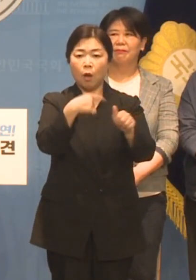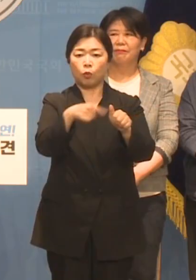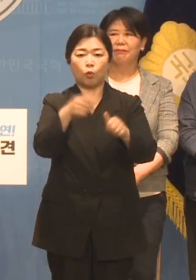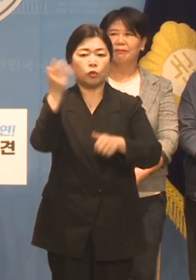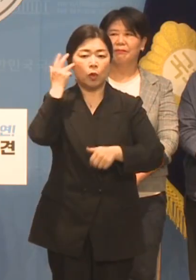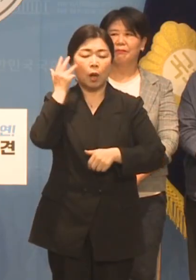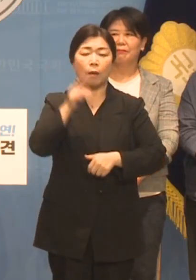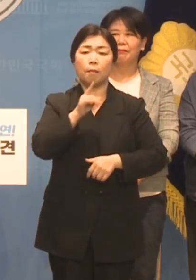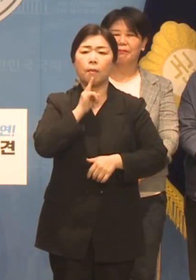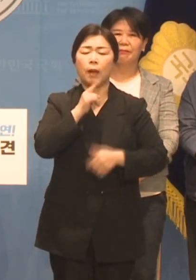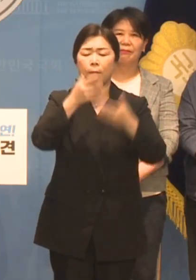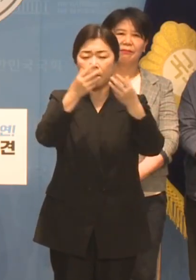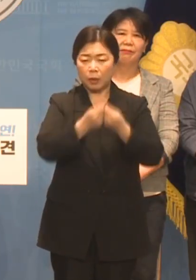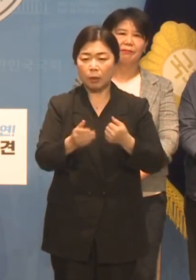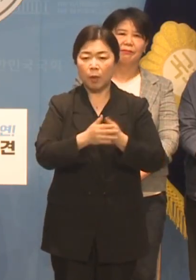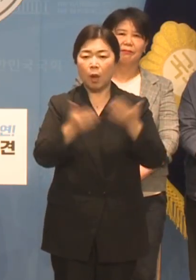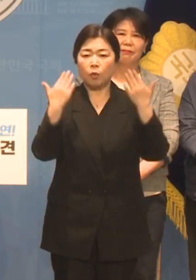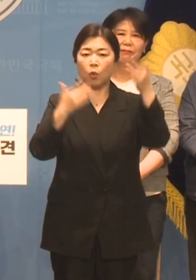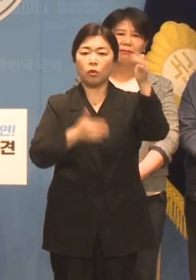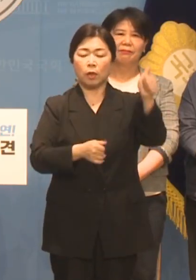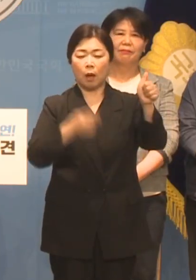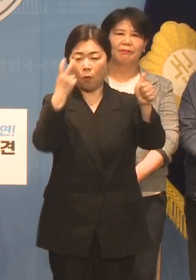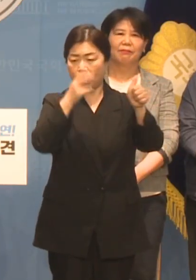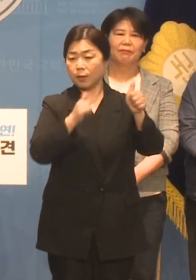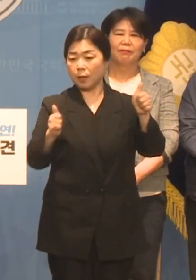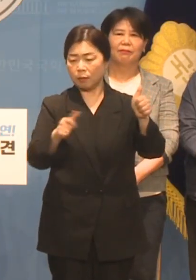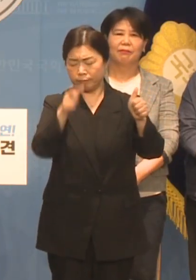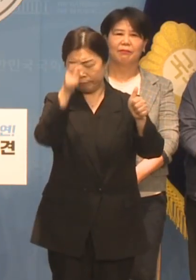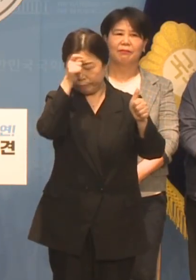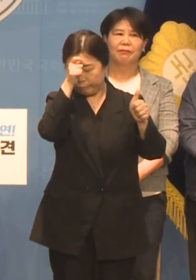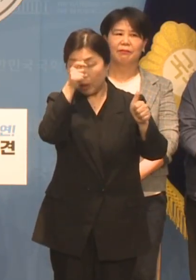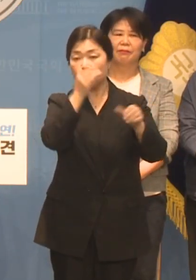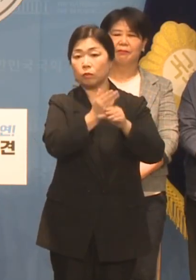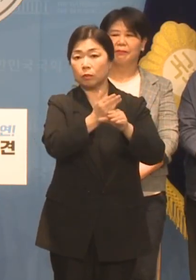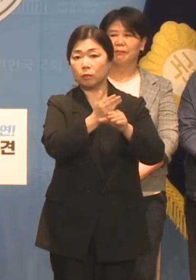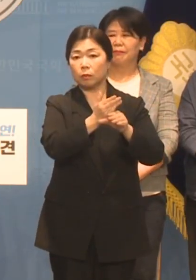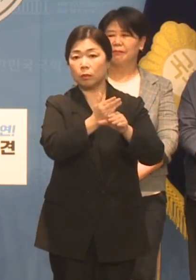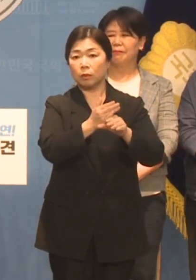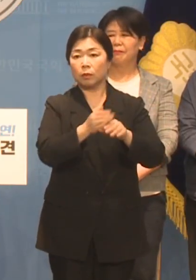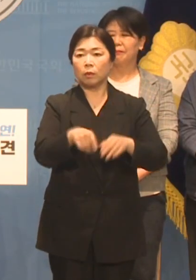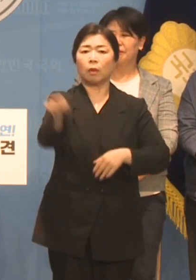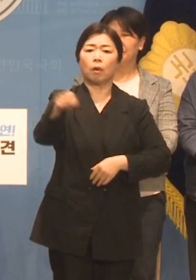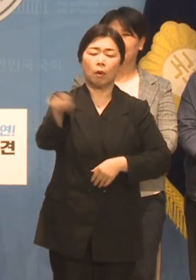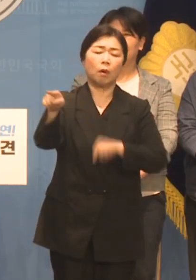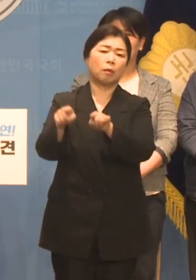안 되는 이유로 교장 선생님과 관리자들은 고집불통이고 어이